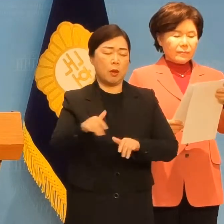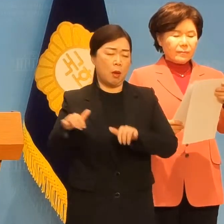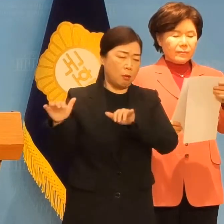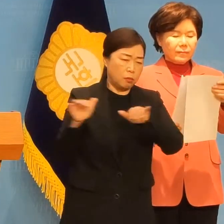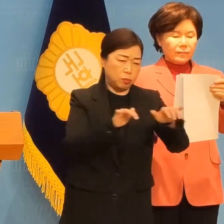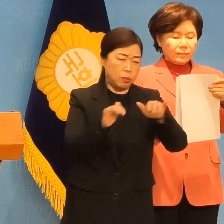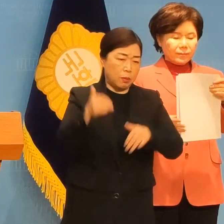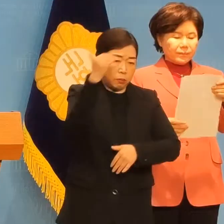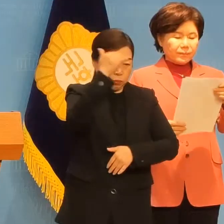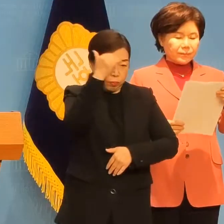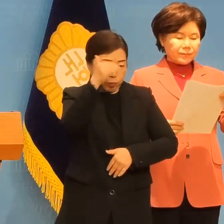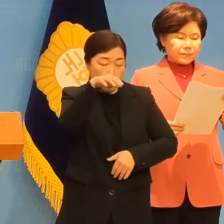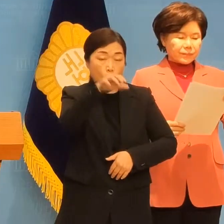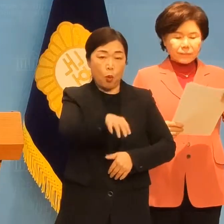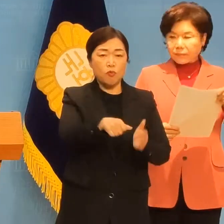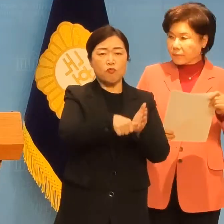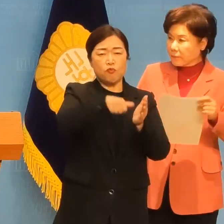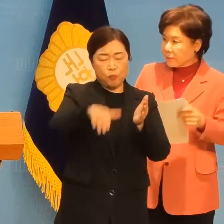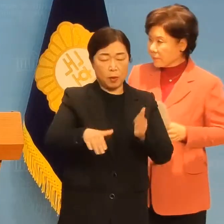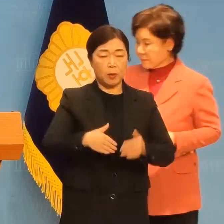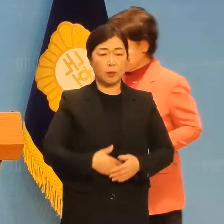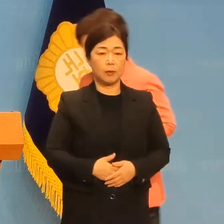자랑이 되어 있습니다.